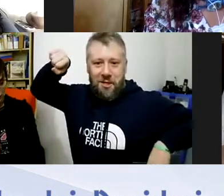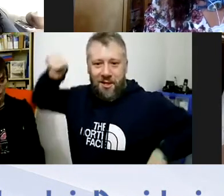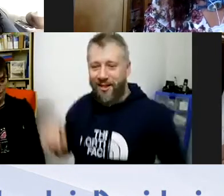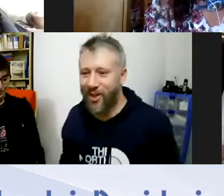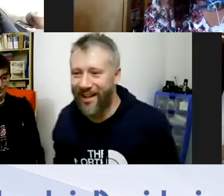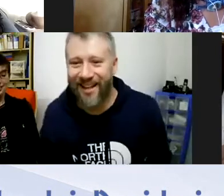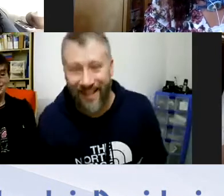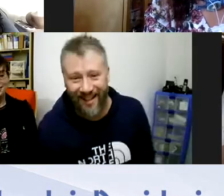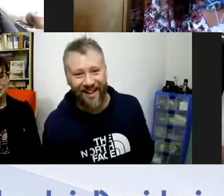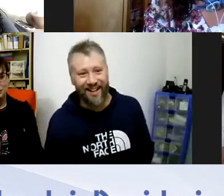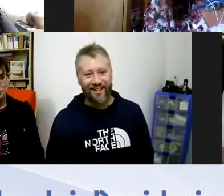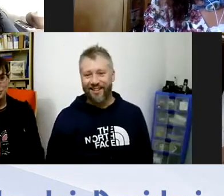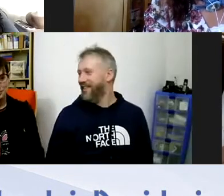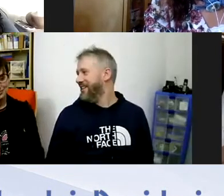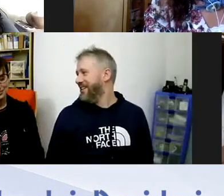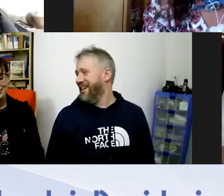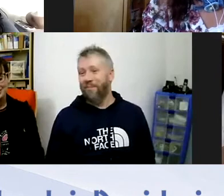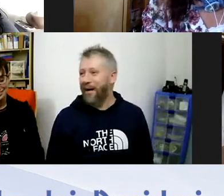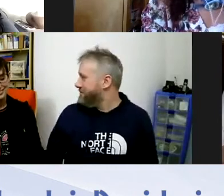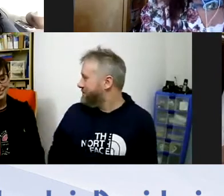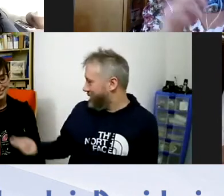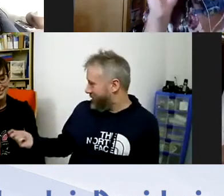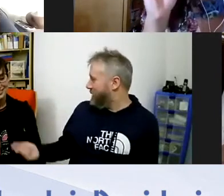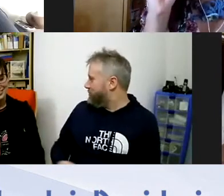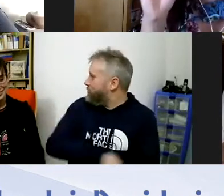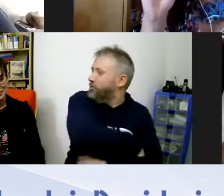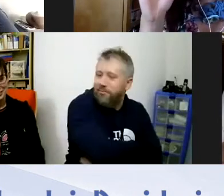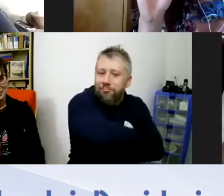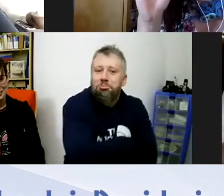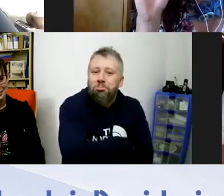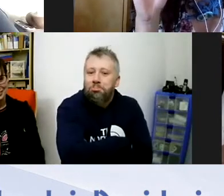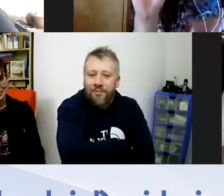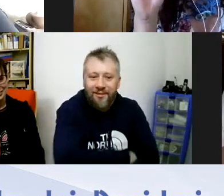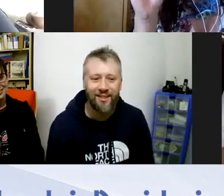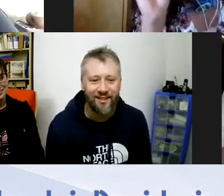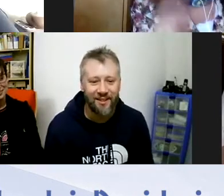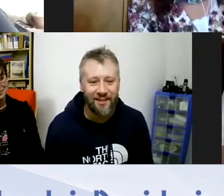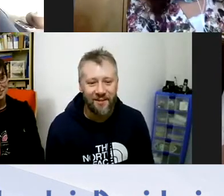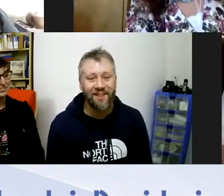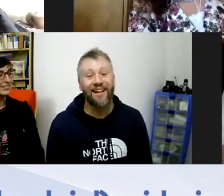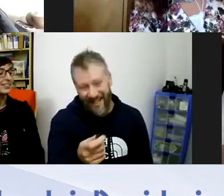Amore, Veronica si sta nascondendo. L'aveva già depennato quello.